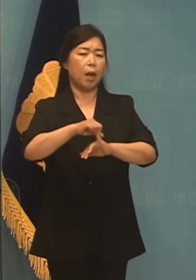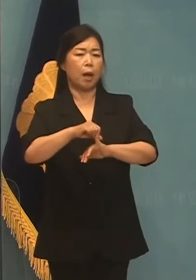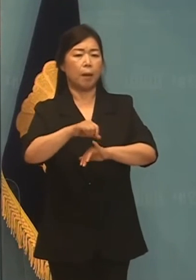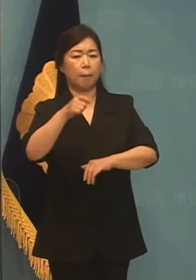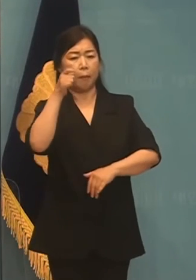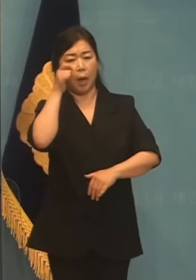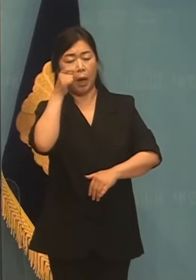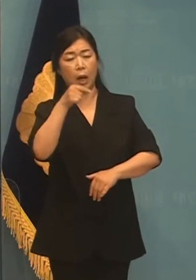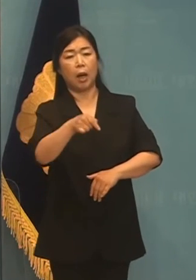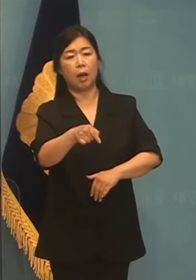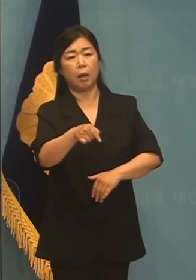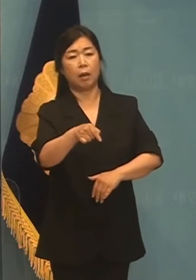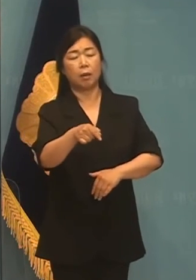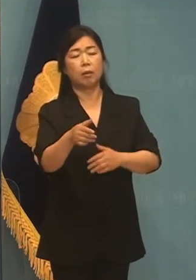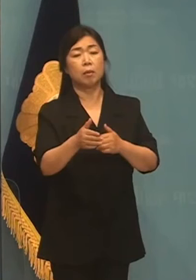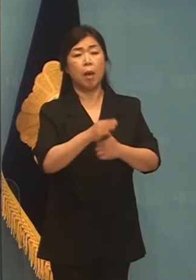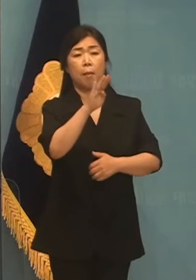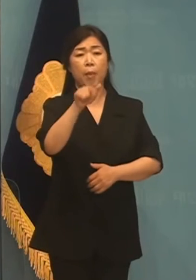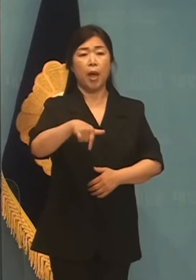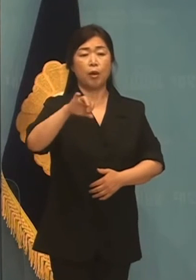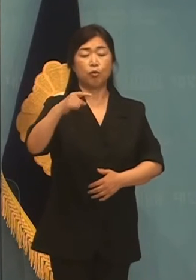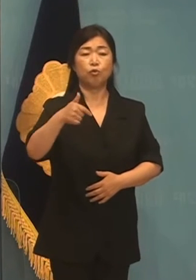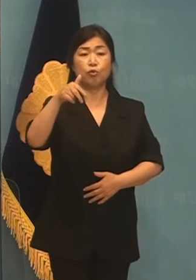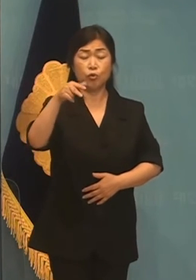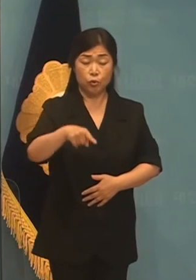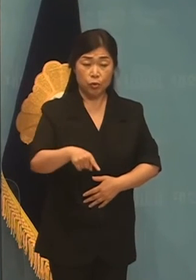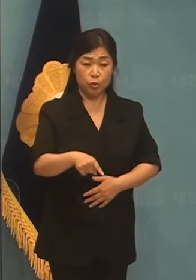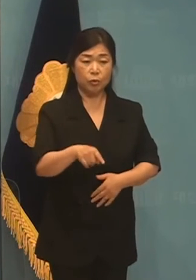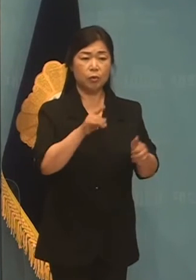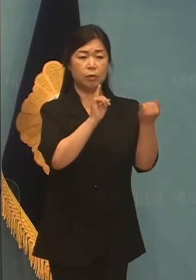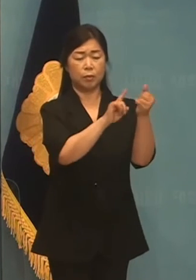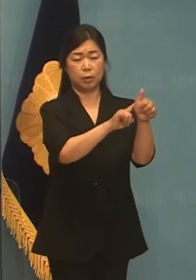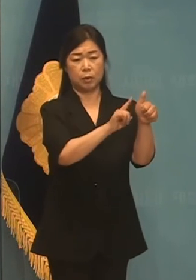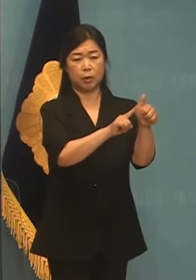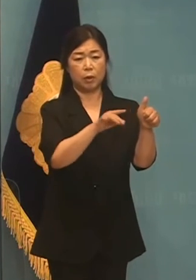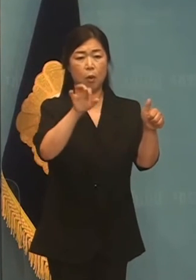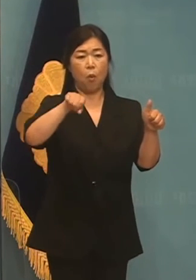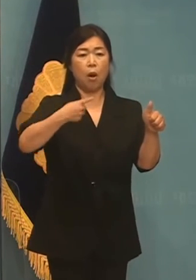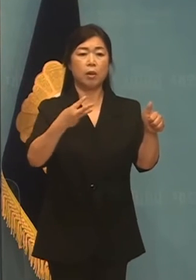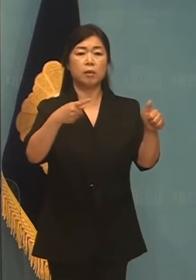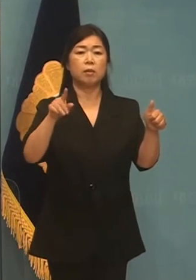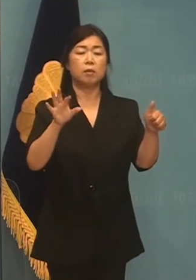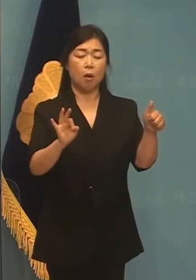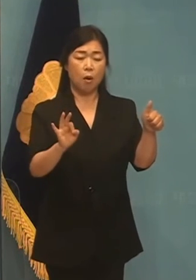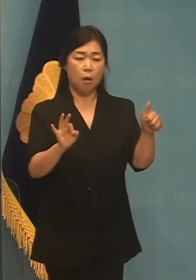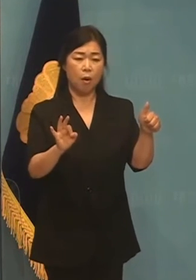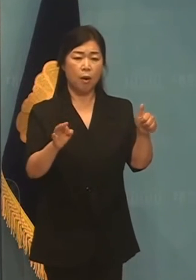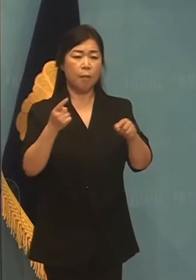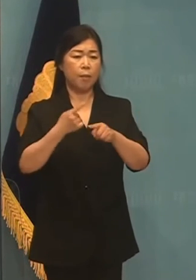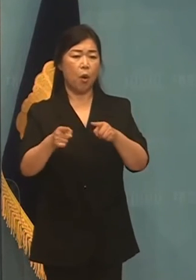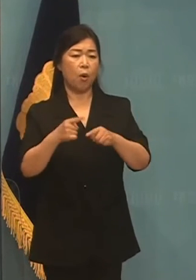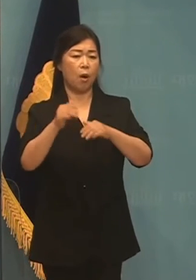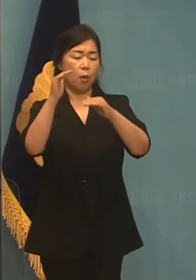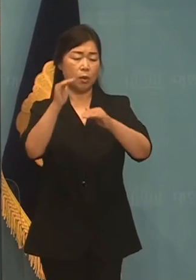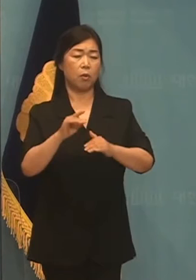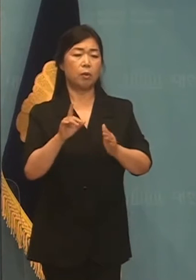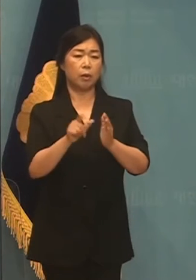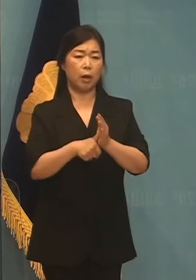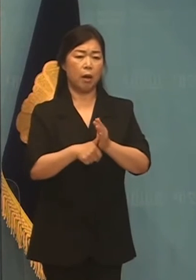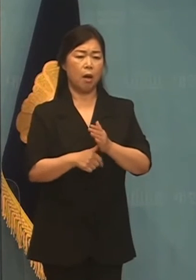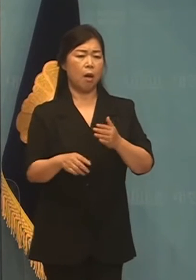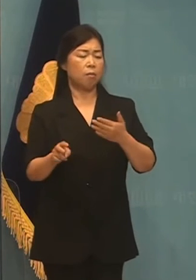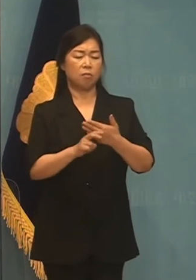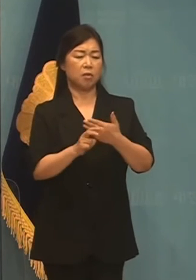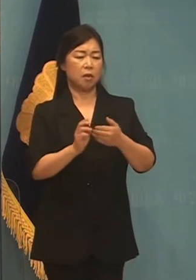들통났습니다. 백운규는 월성원전의 경제성 평가 과정에 부당한